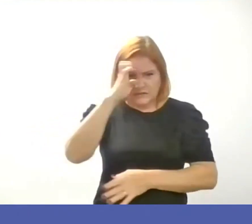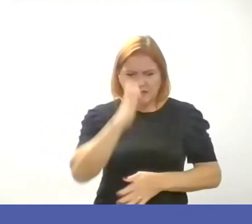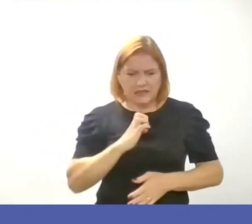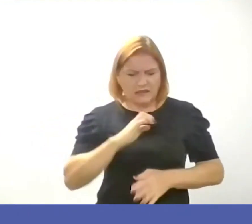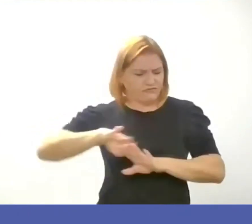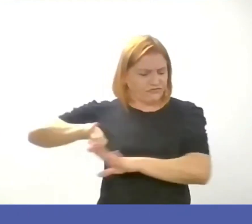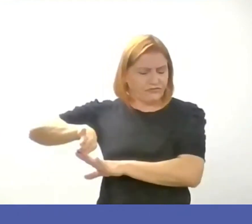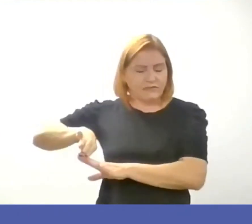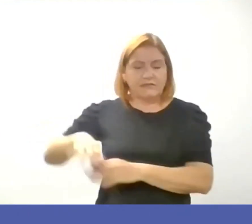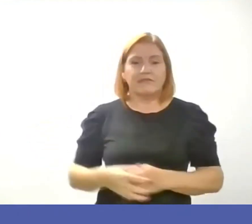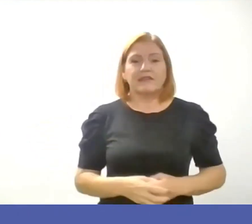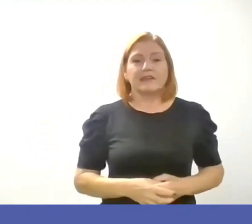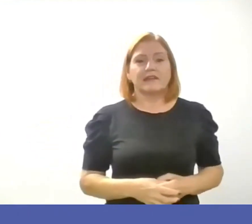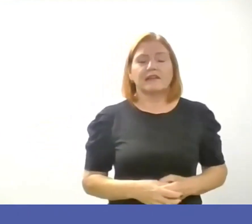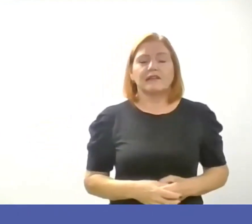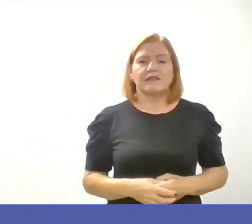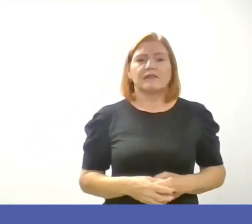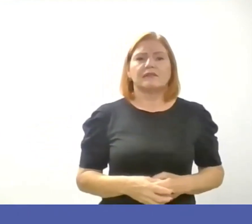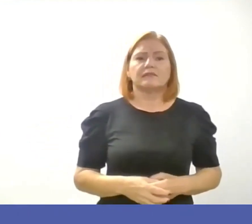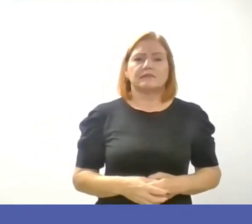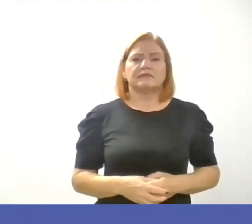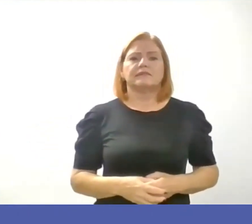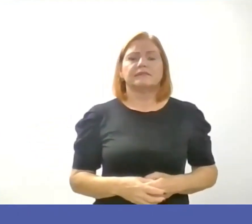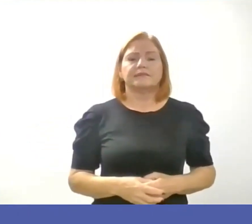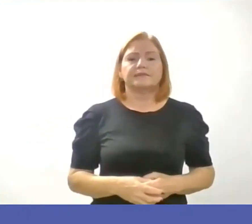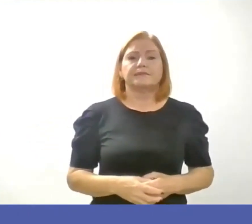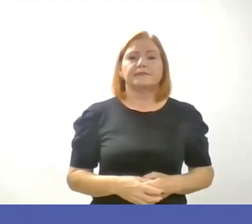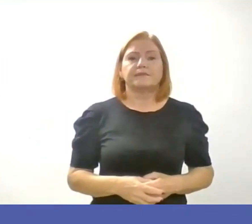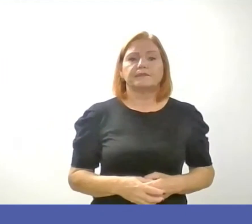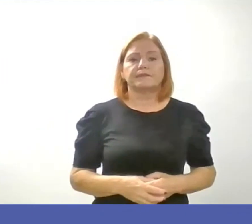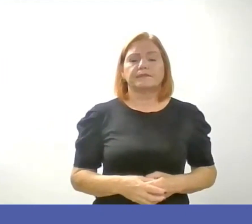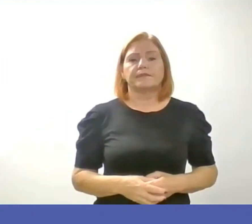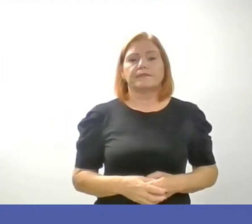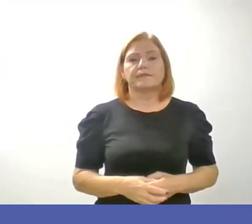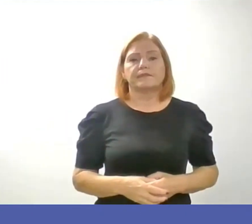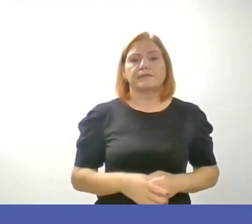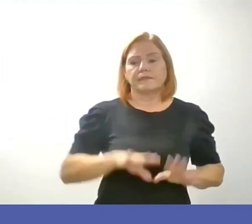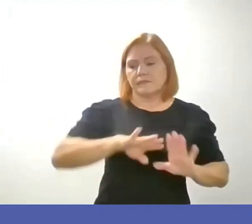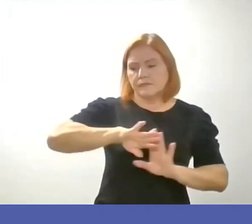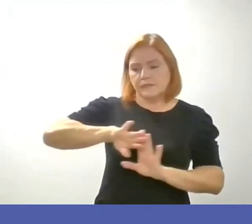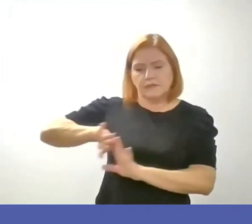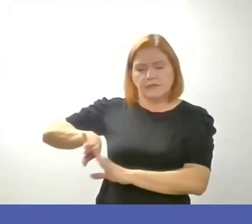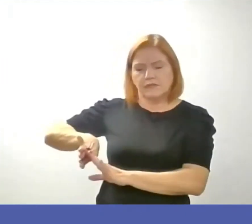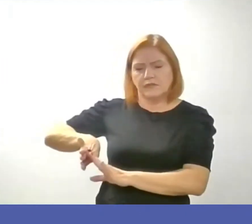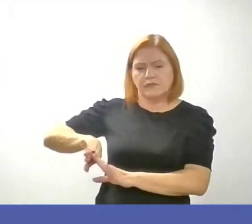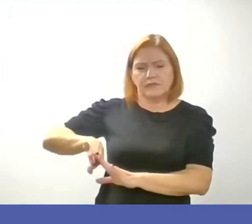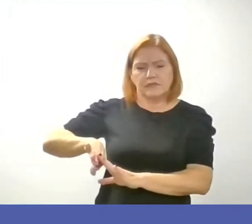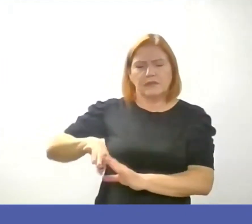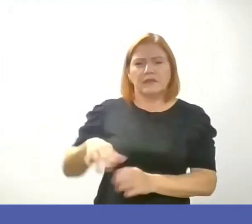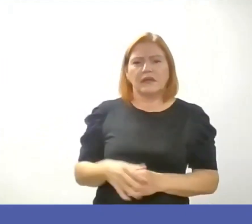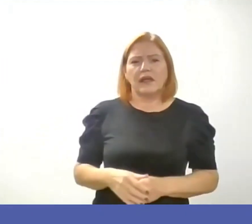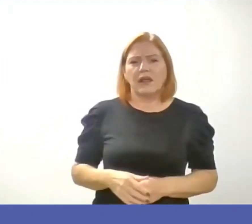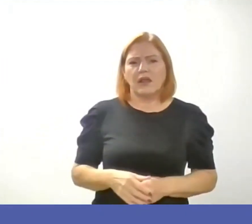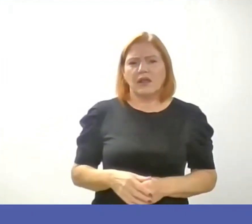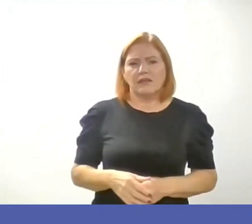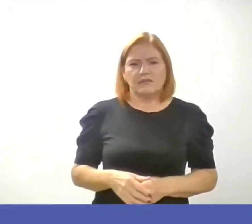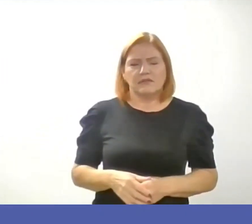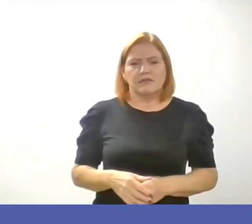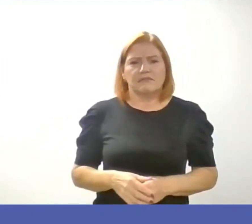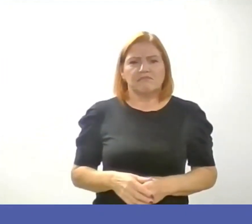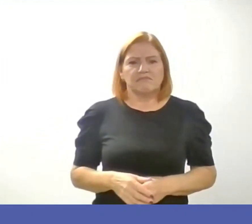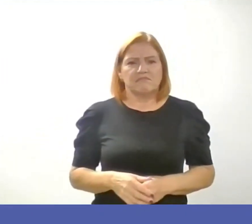o seu individualismo, deixando de lado, não é, as suas peculiaridades, e